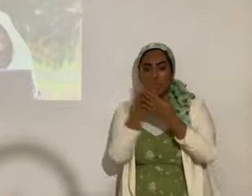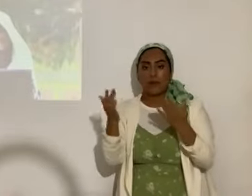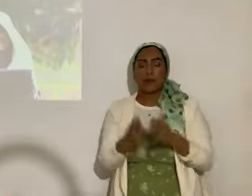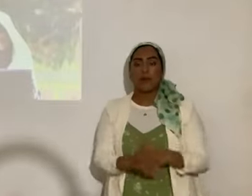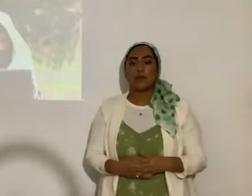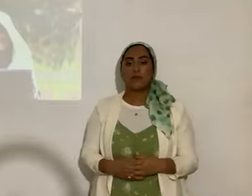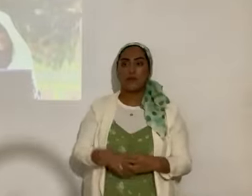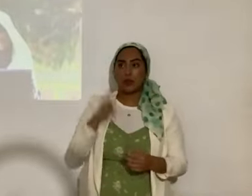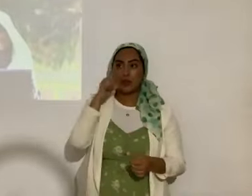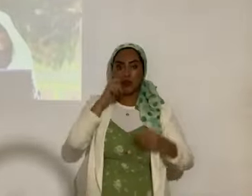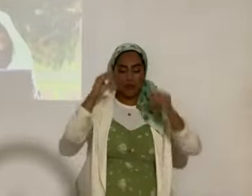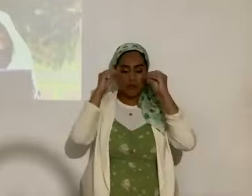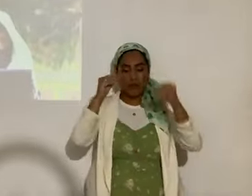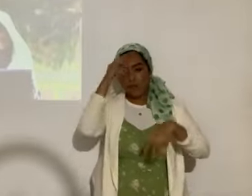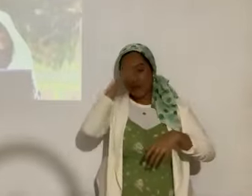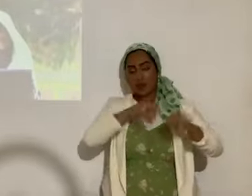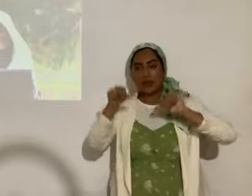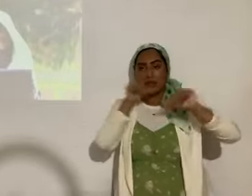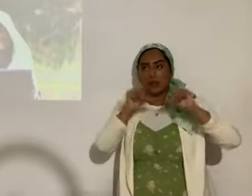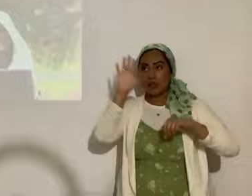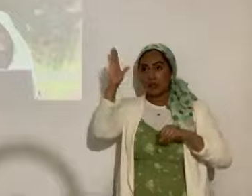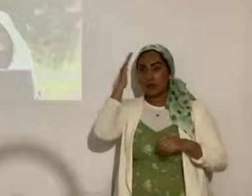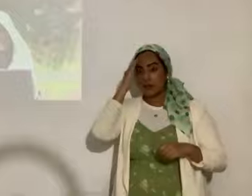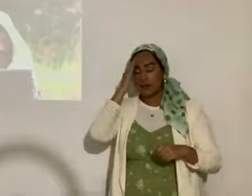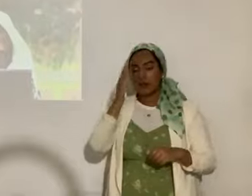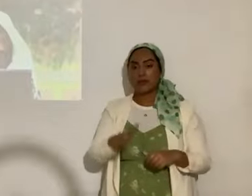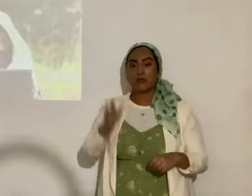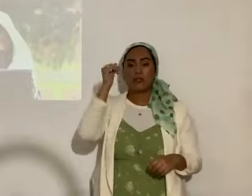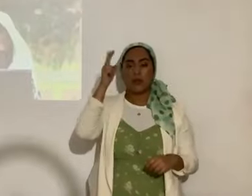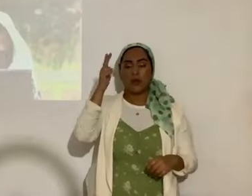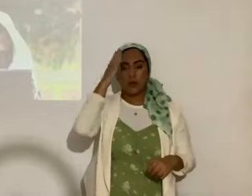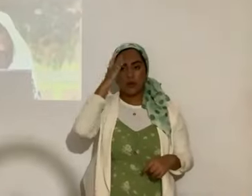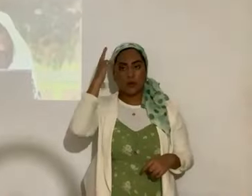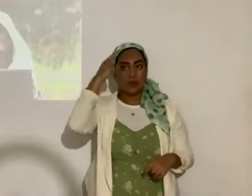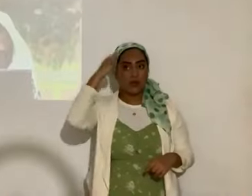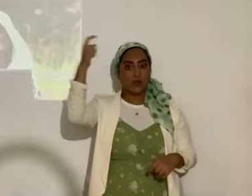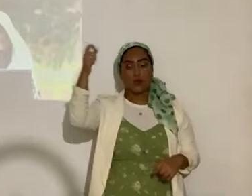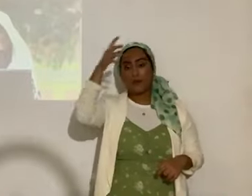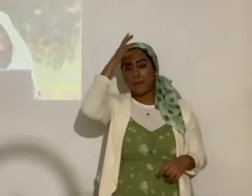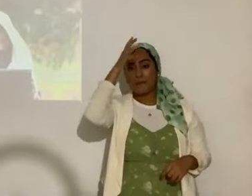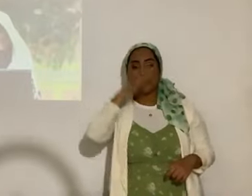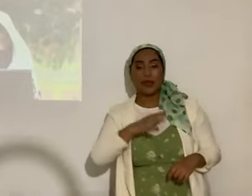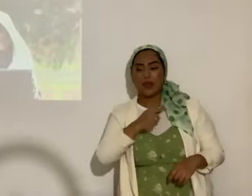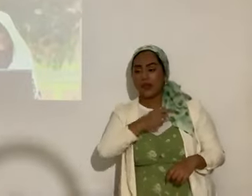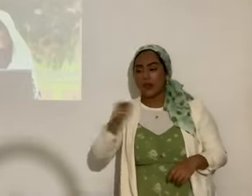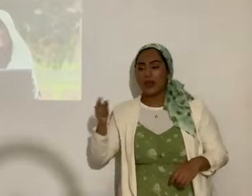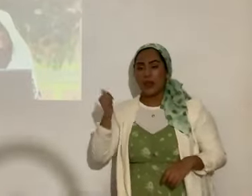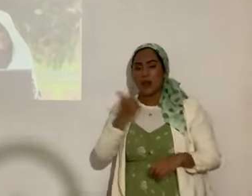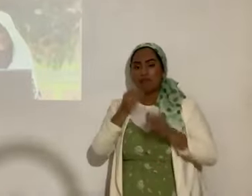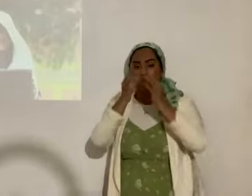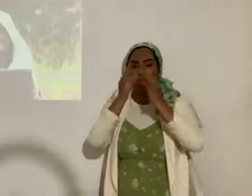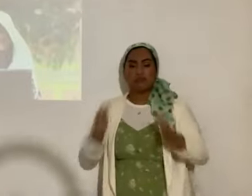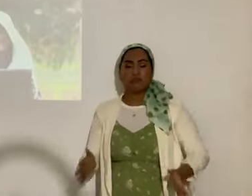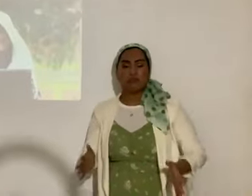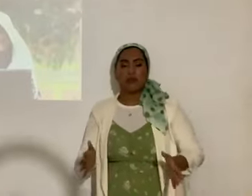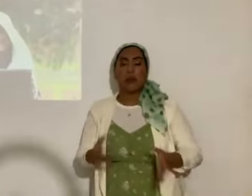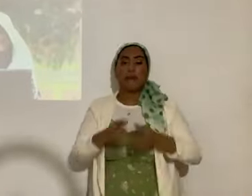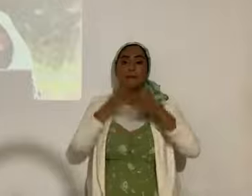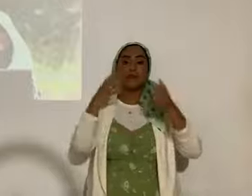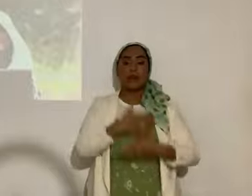sabrá el que enseña al hombre la ciencia los pensamientos de los hombres que son vanidad el doce